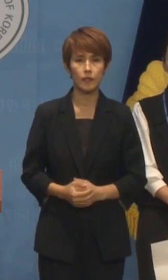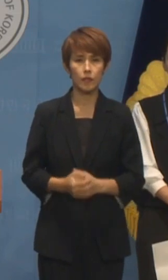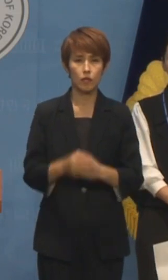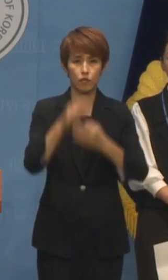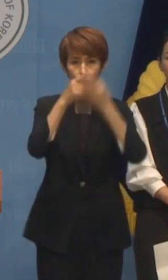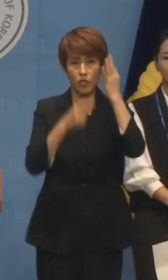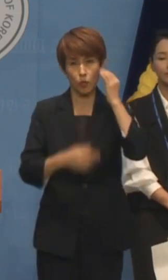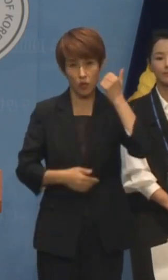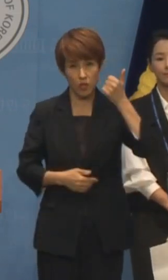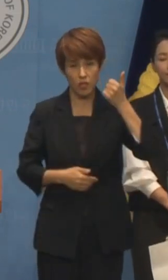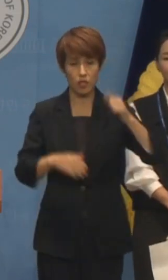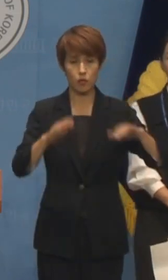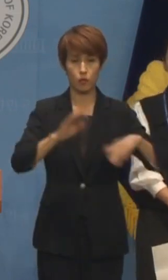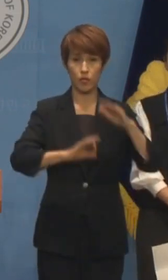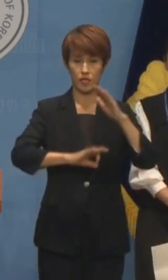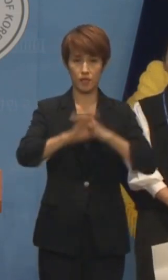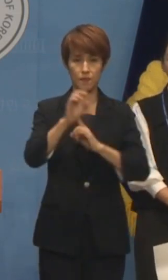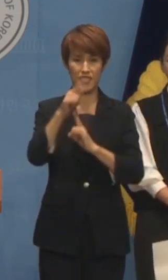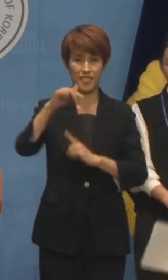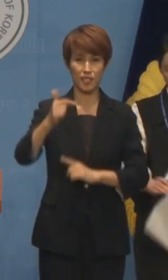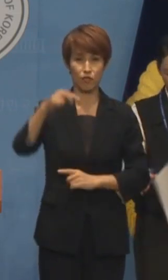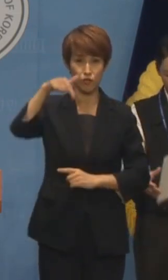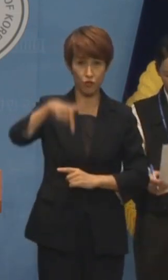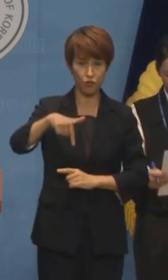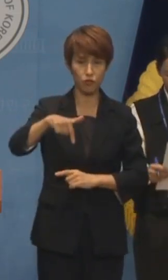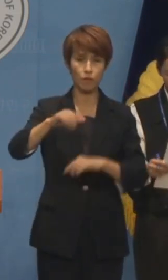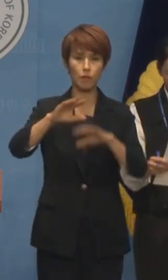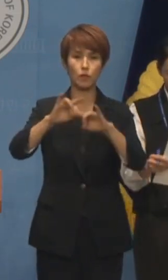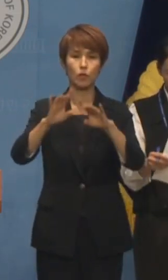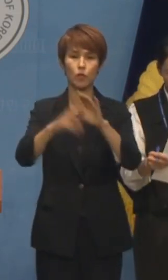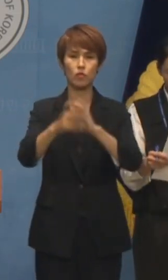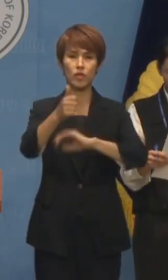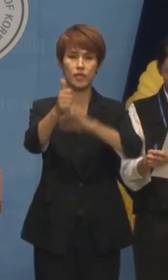윤석열 대통령이 오늘 아침 이진숙 씨를